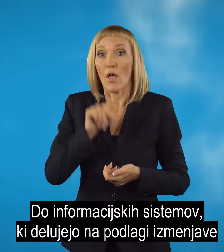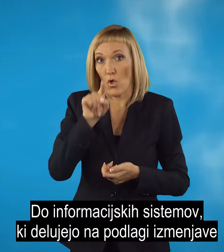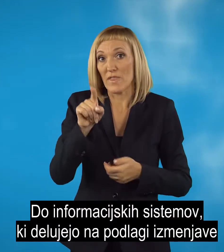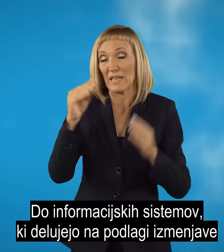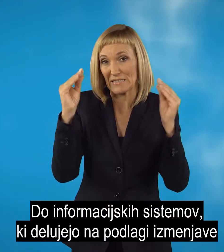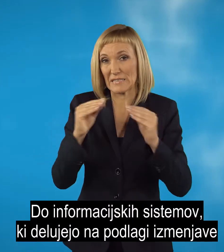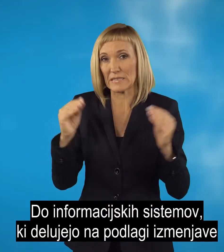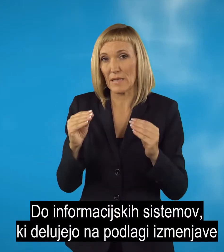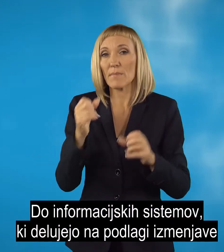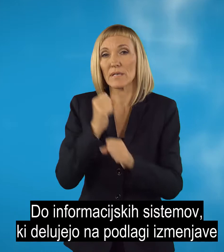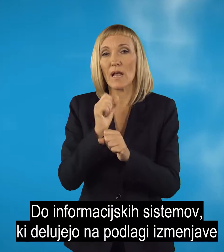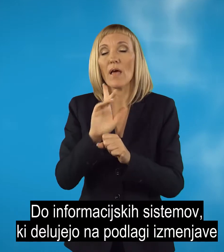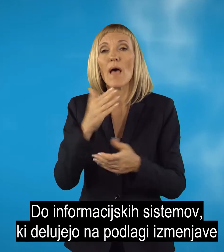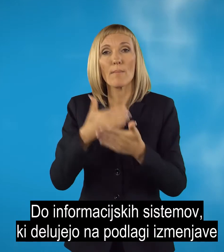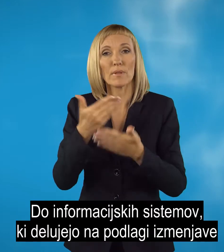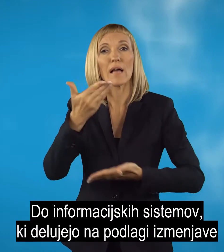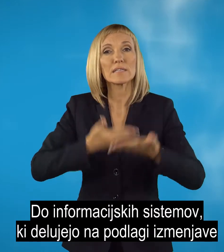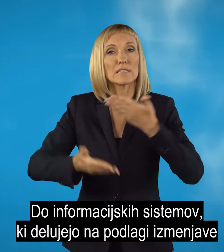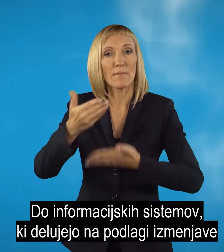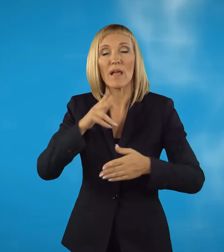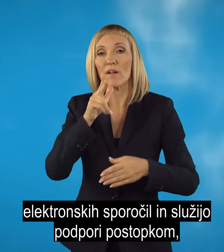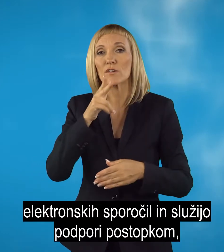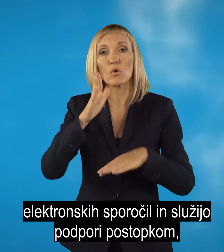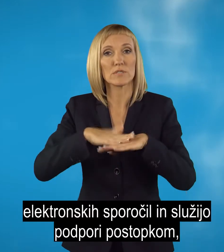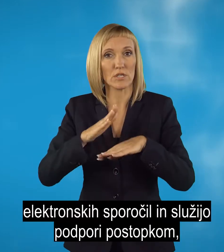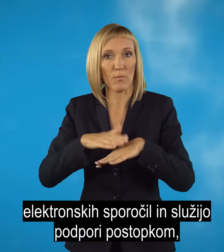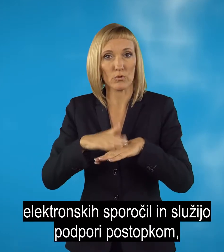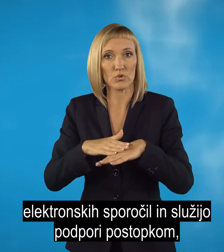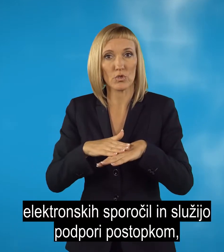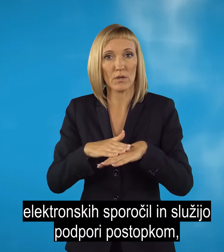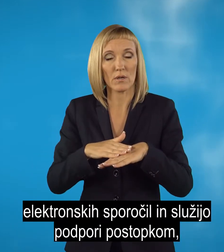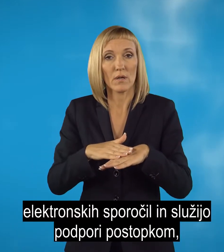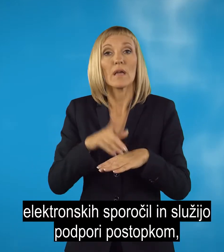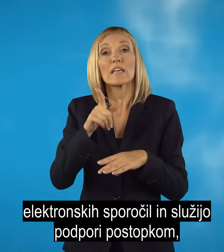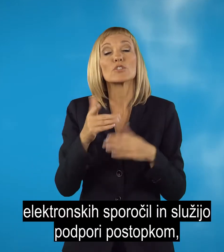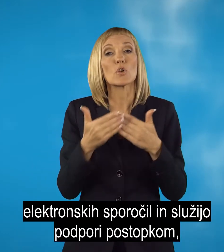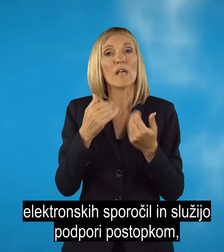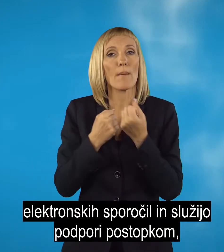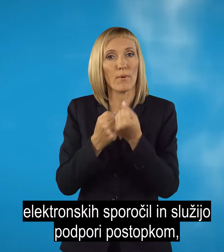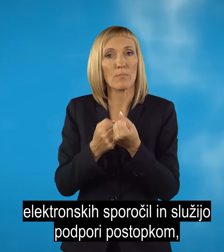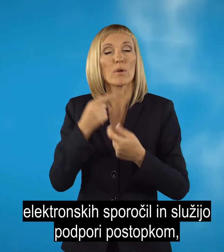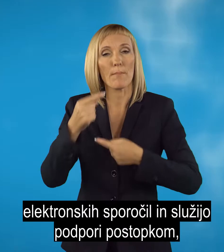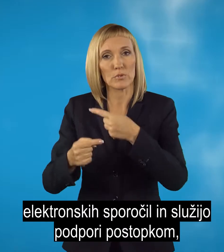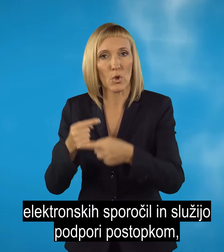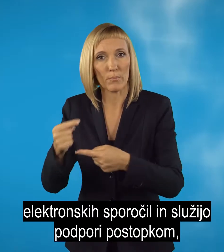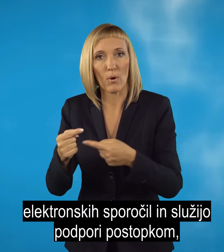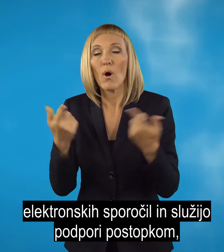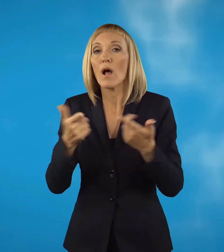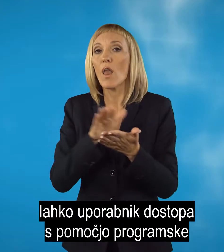informacijskih sistemov, ki delujejo na podlagi izmenjave elektronskih sporočil in služijo podpori postopkom, lahko